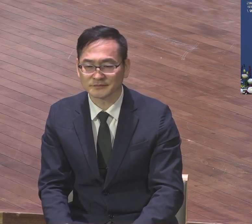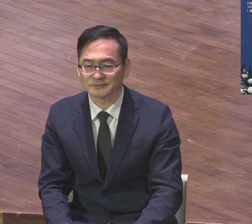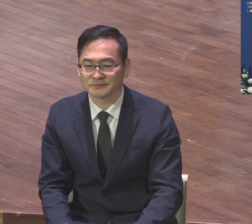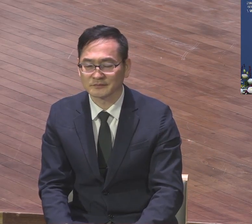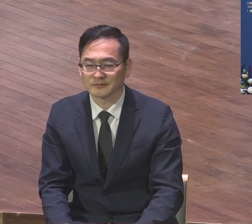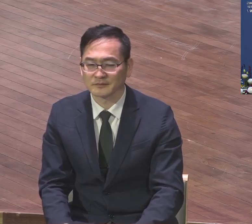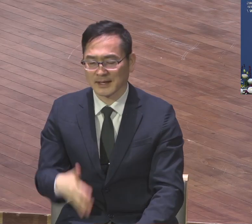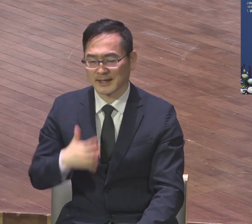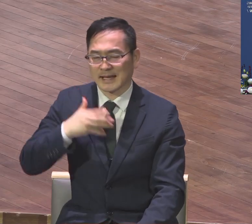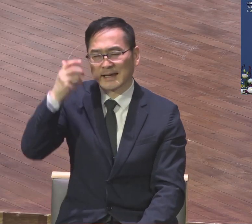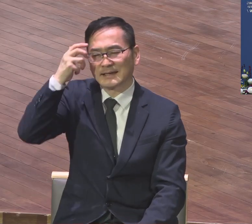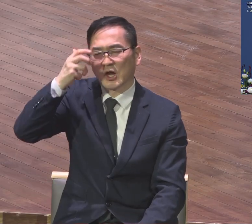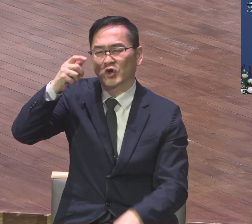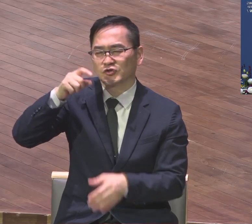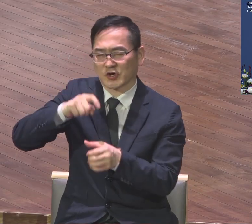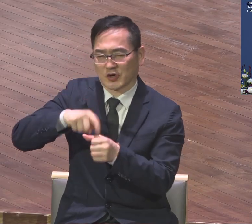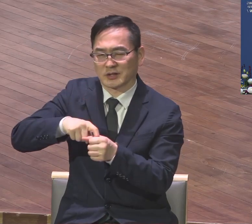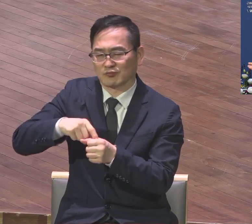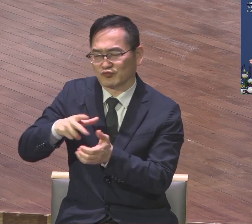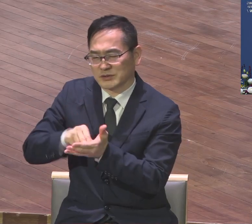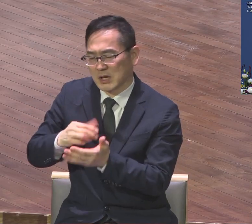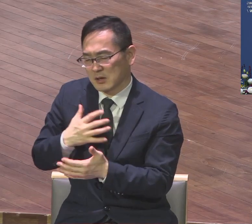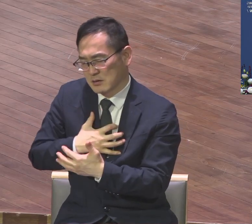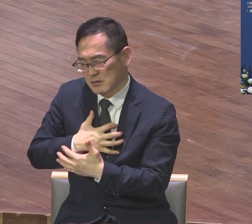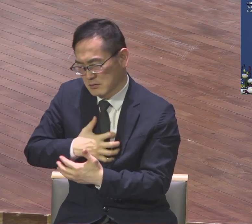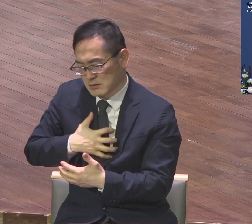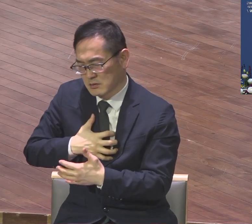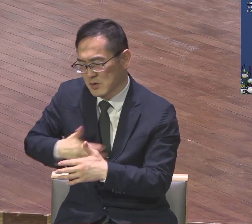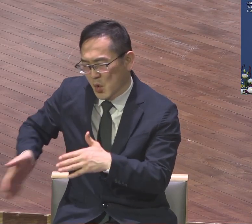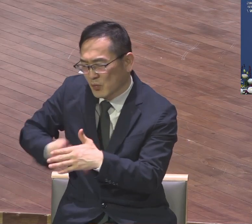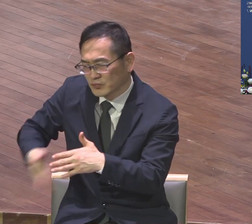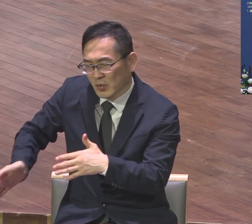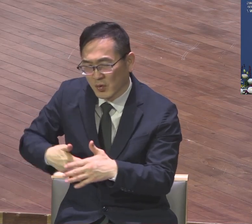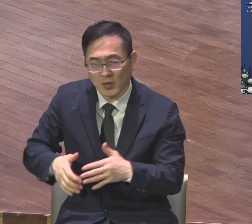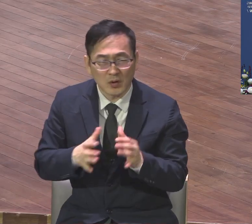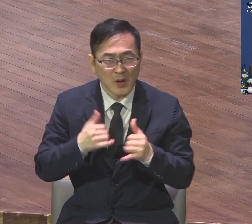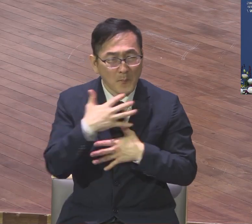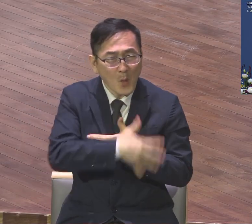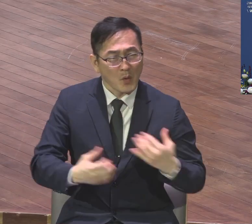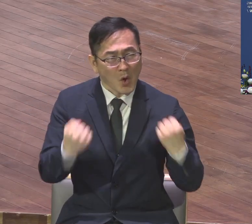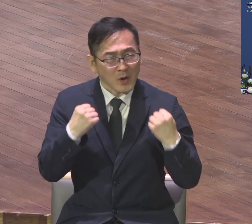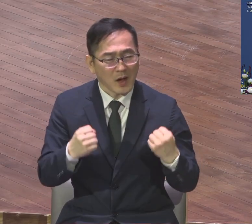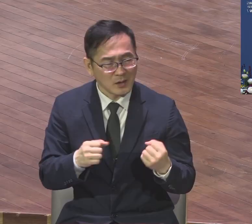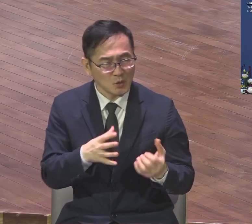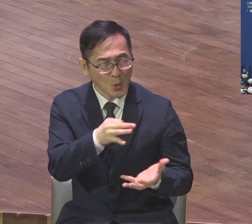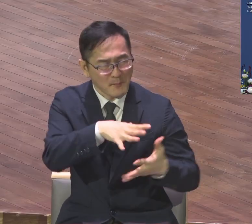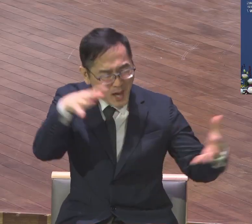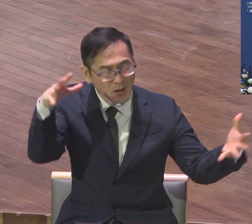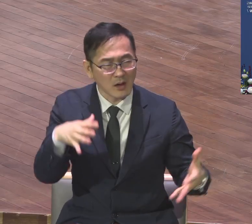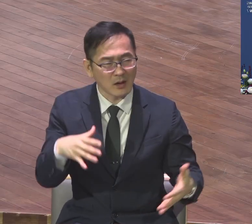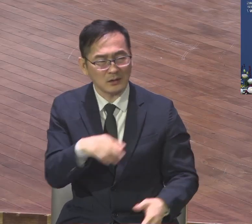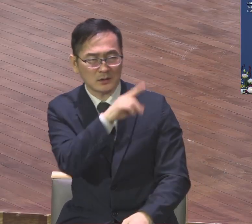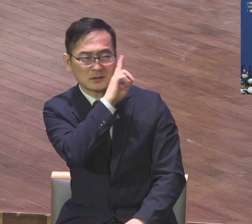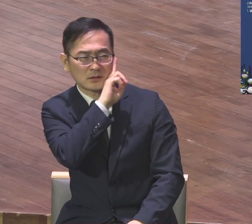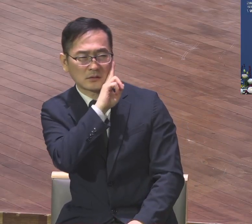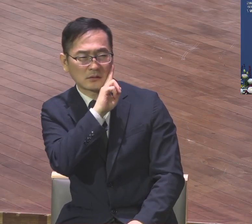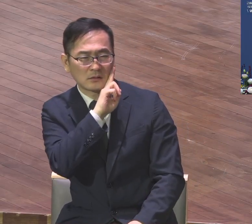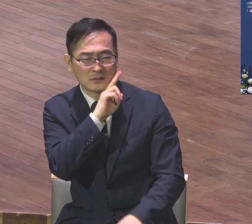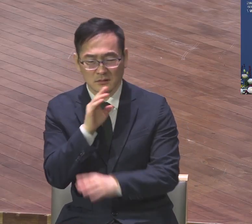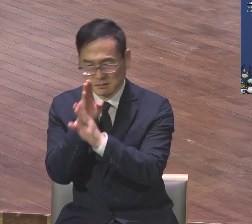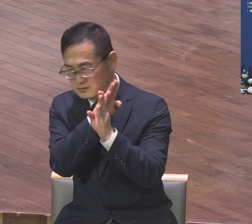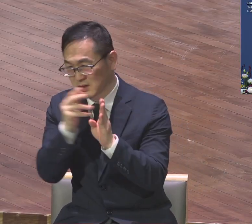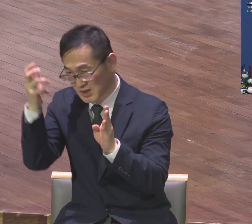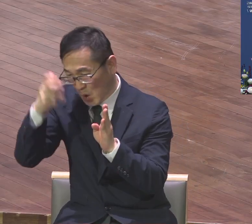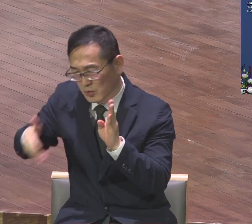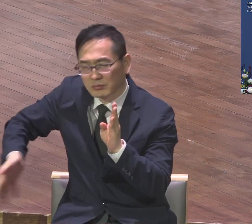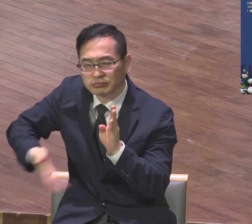때문에 영적으로 채워지면 육신적으로 없어도 아무 상관없어요. 아무 상관없어요. 그러니까 따라올